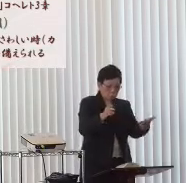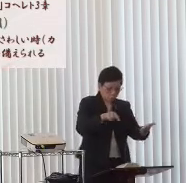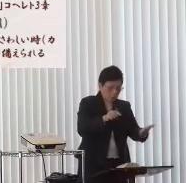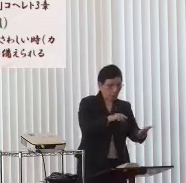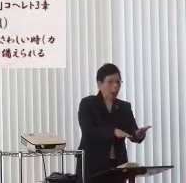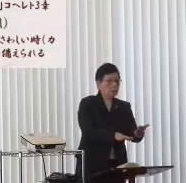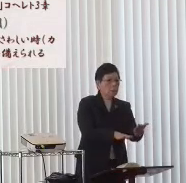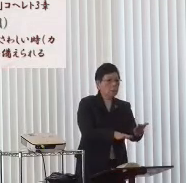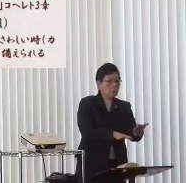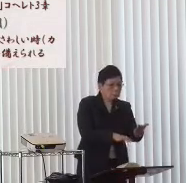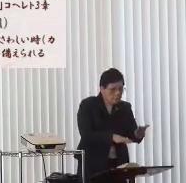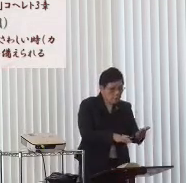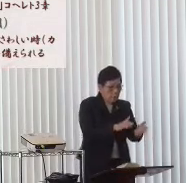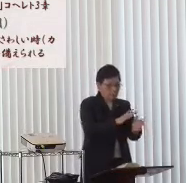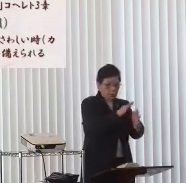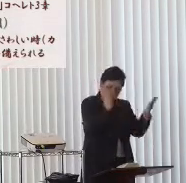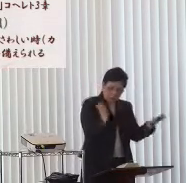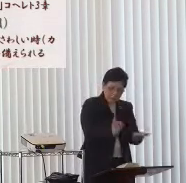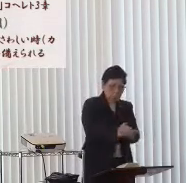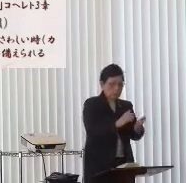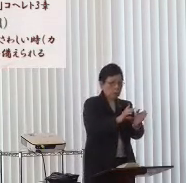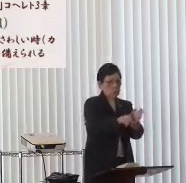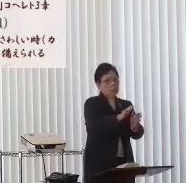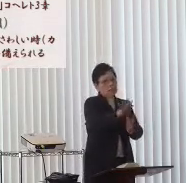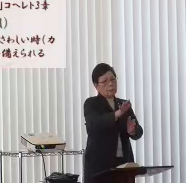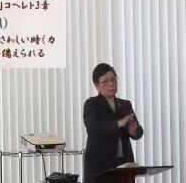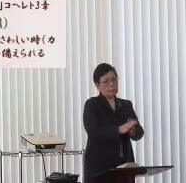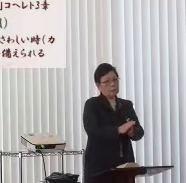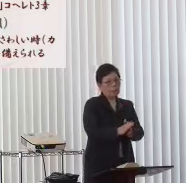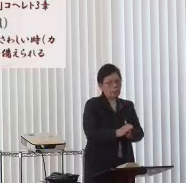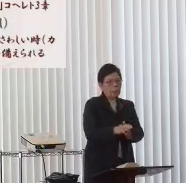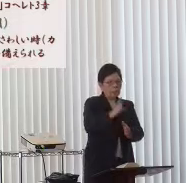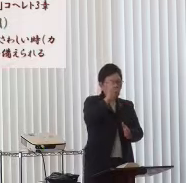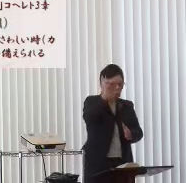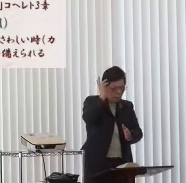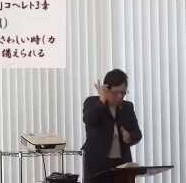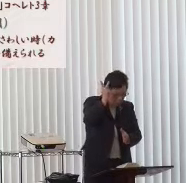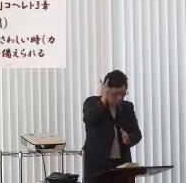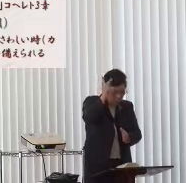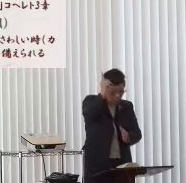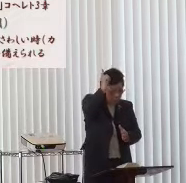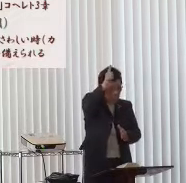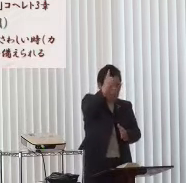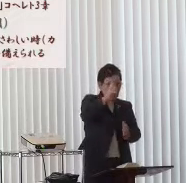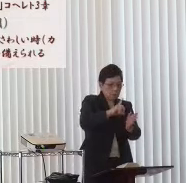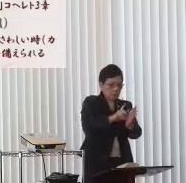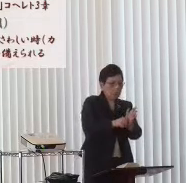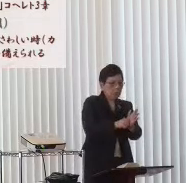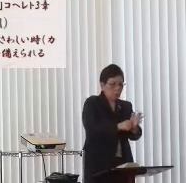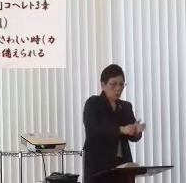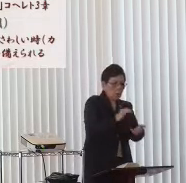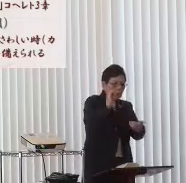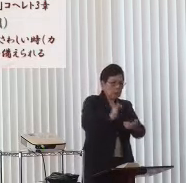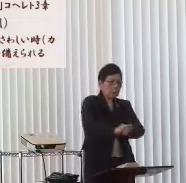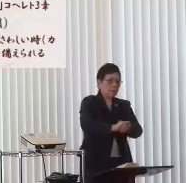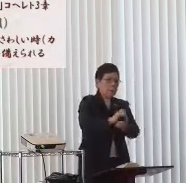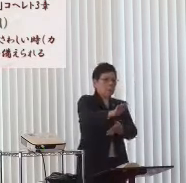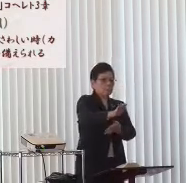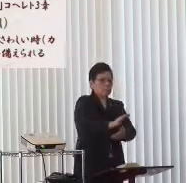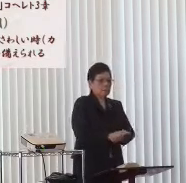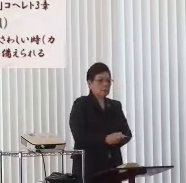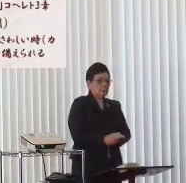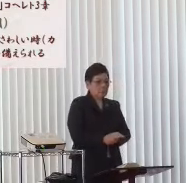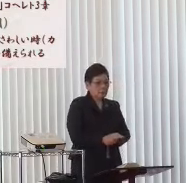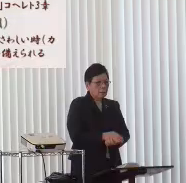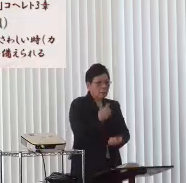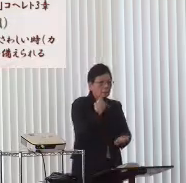。これは神様が時を定めておられる。私たちにとってそれは、なんで今